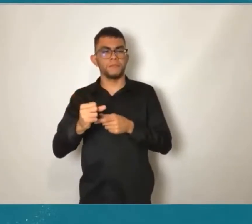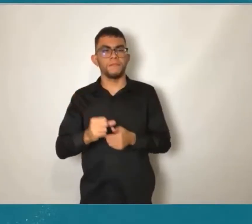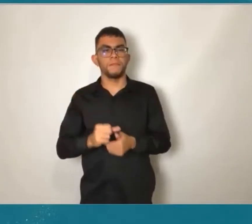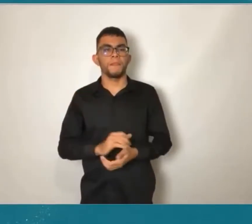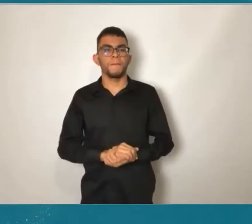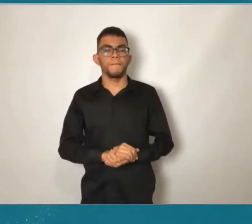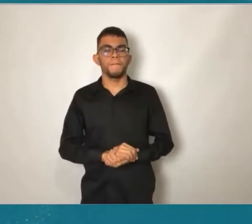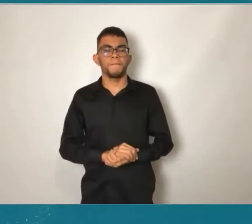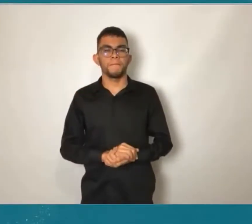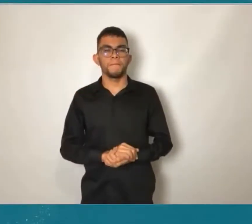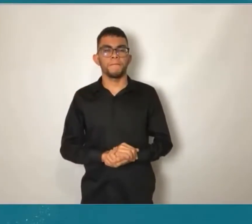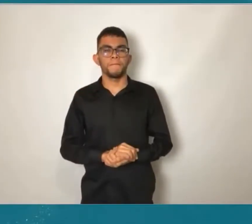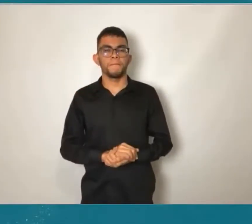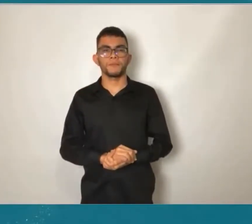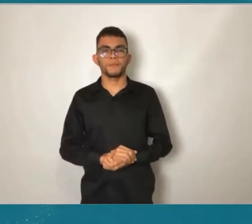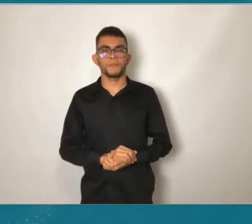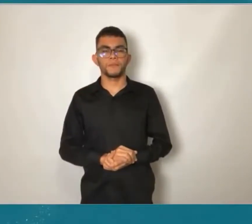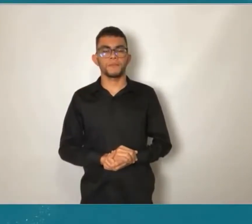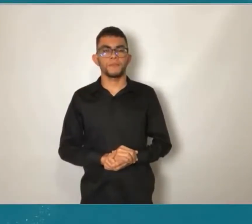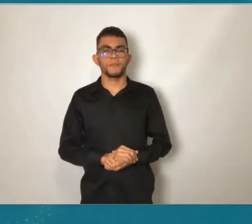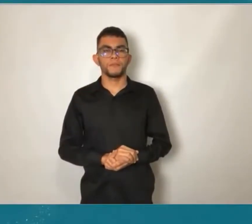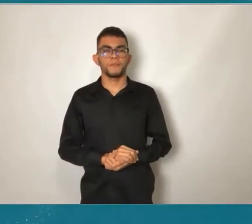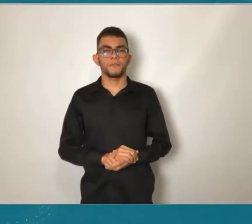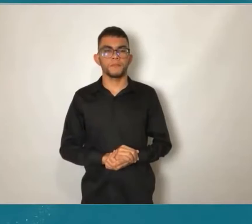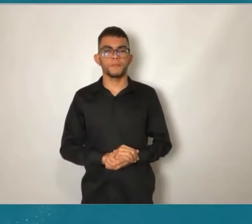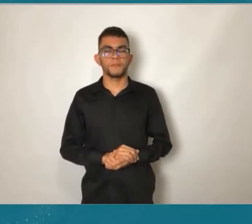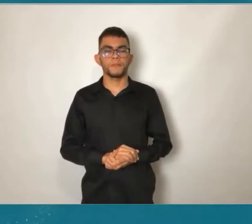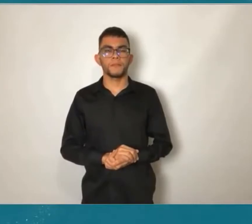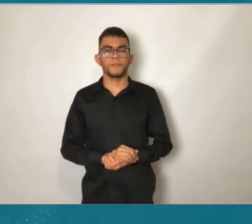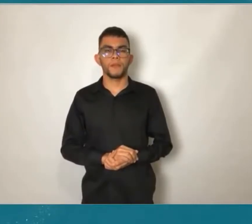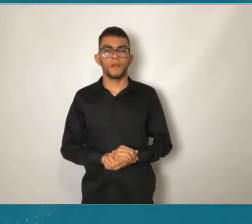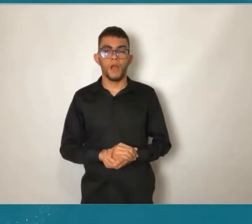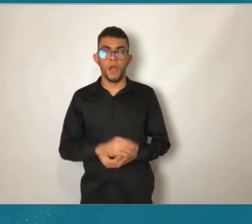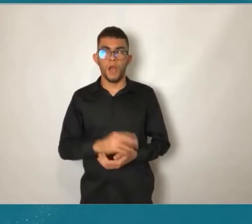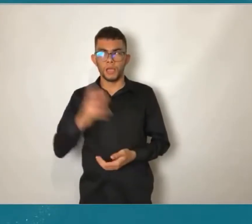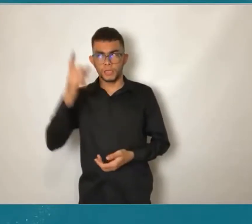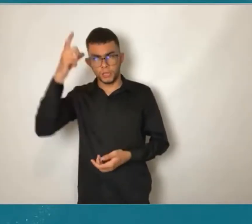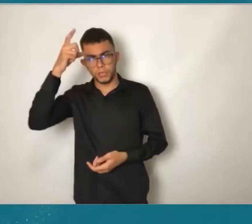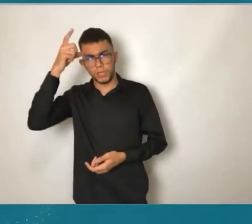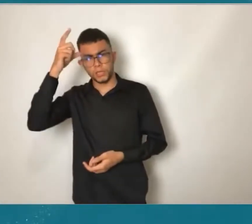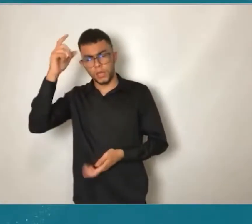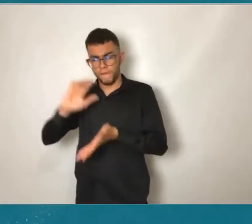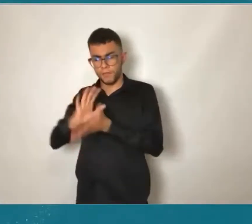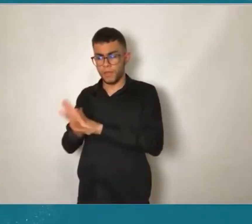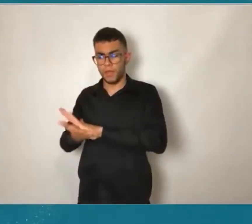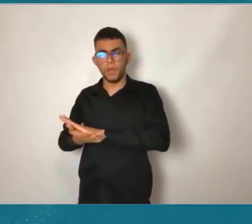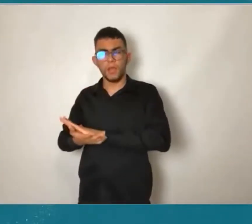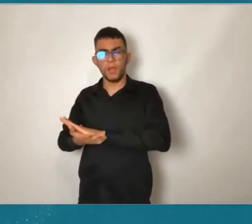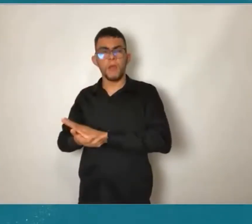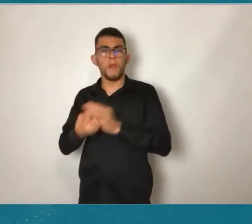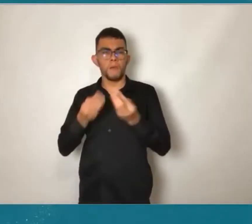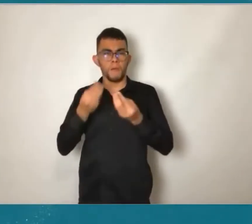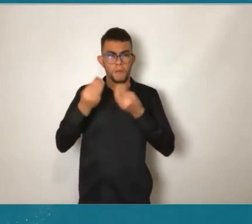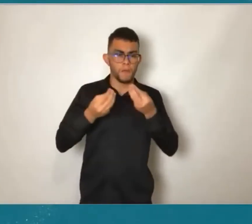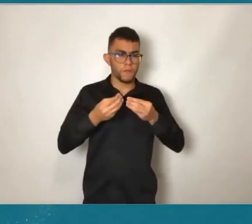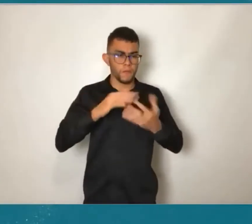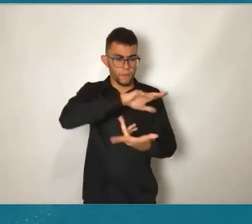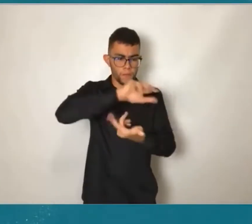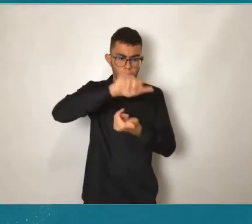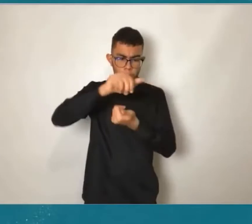grávido, né? Essa mulher está grávida de um filho varão. E esse filho varão é que vai